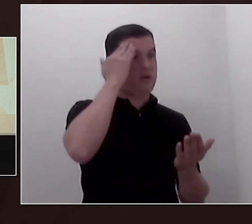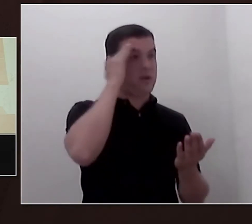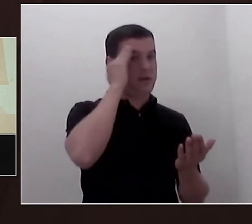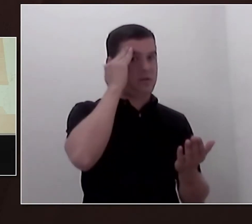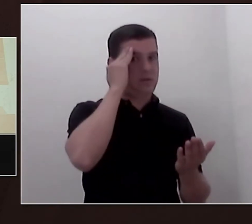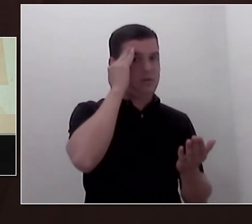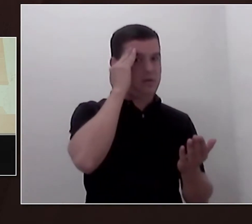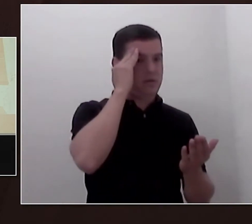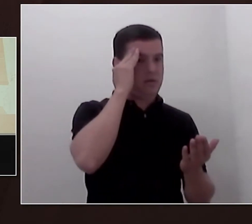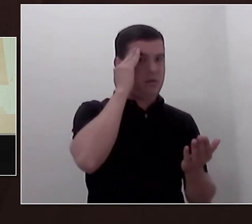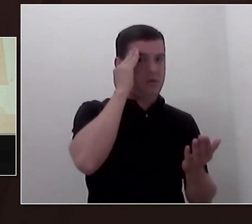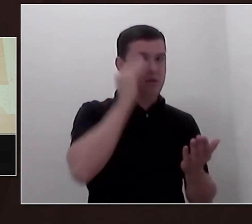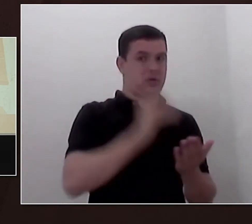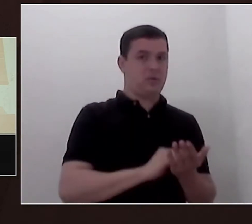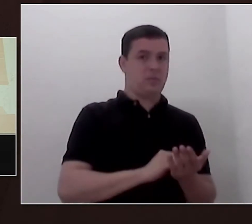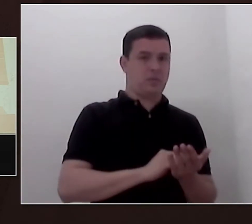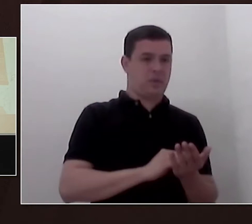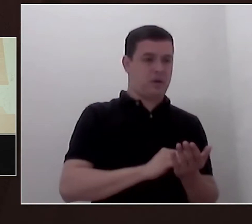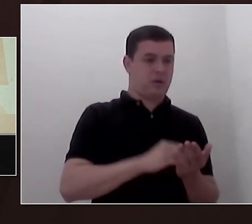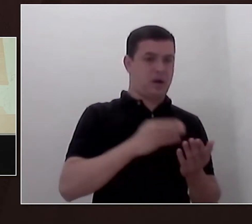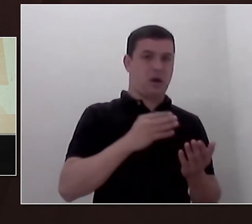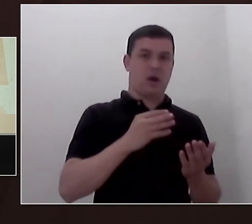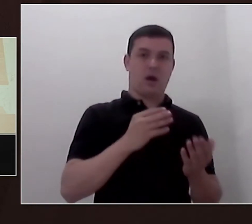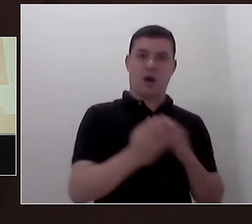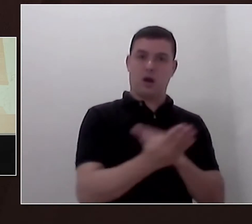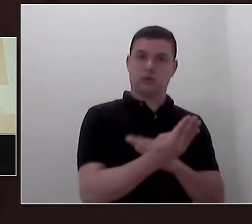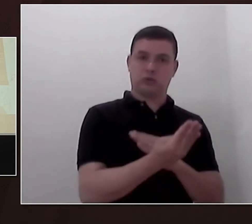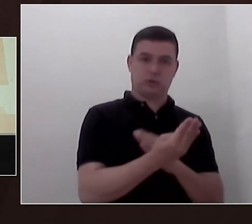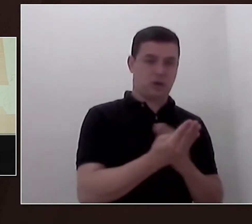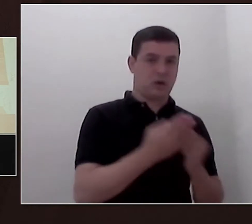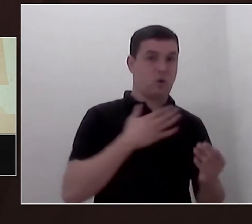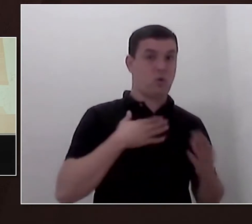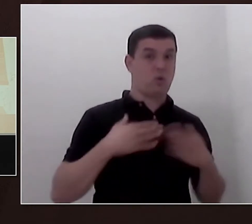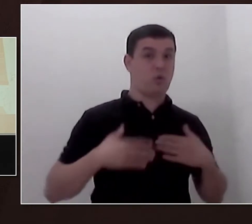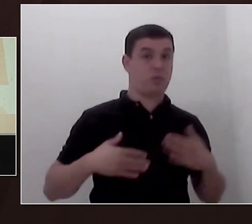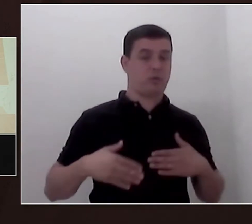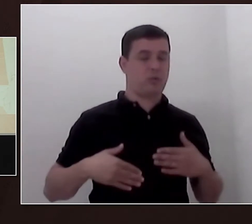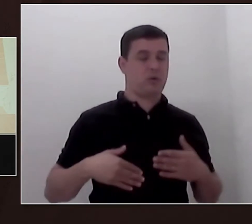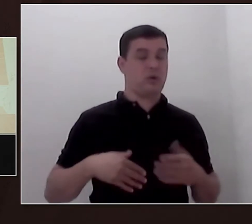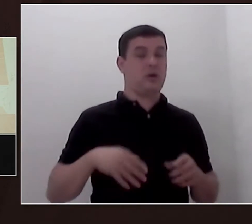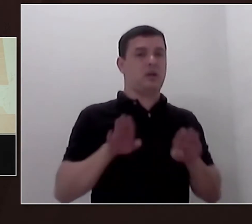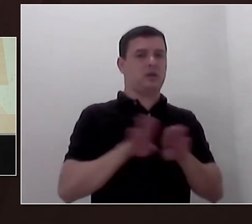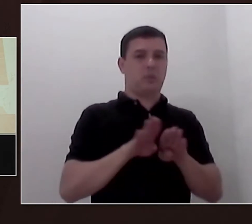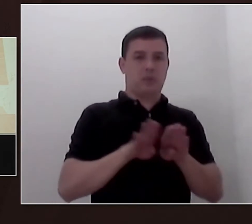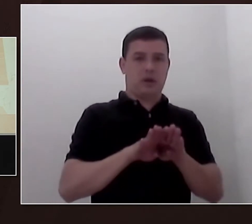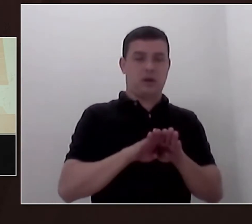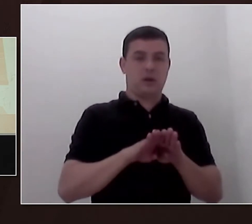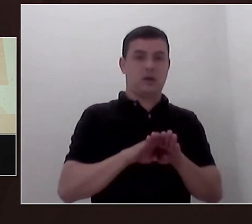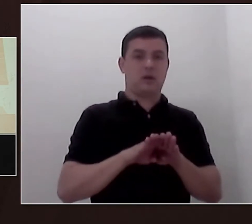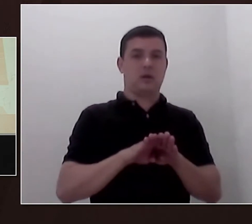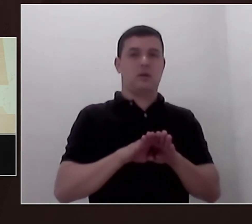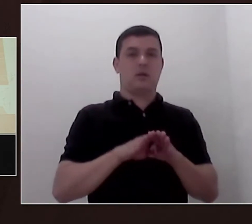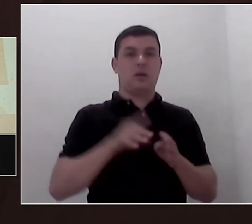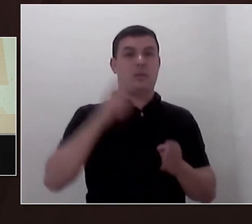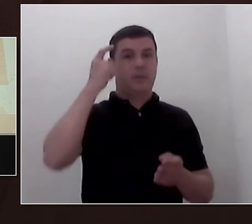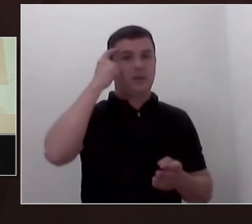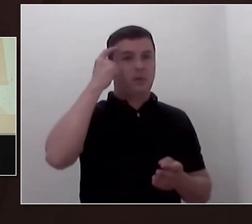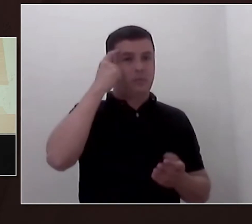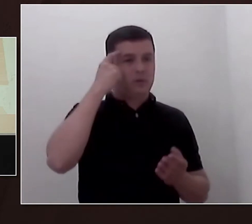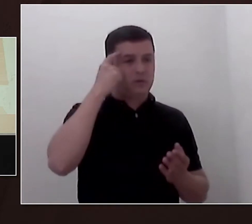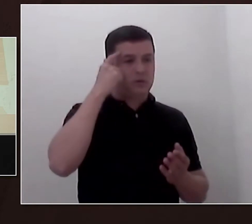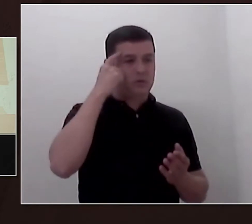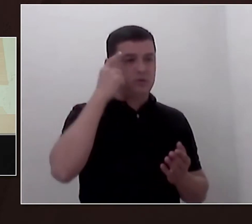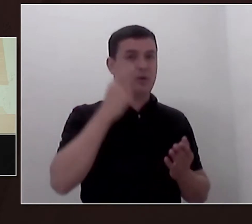que é para o espírito. Por que ele fazia isso, essa forma de interpretação? Porque o seu objetivo maior